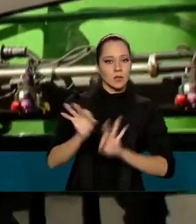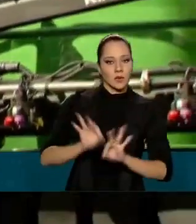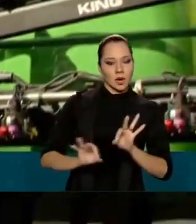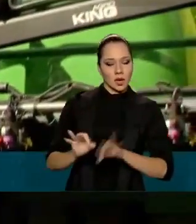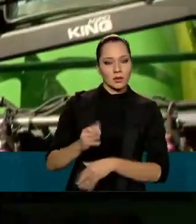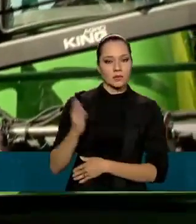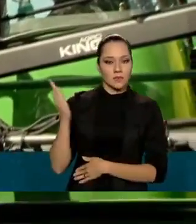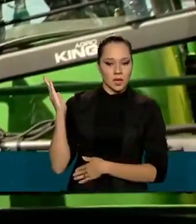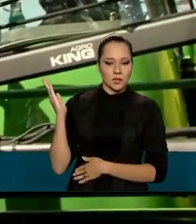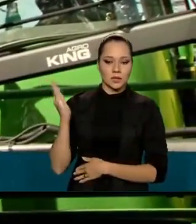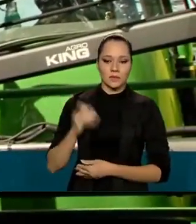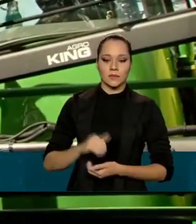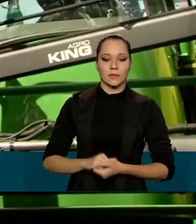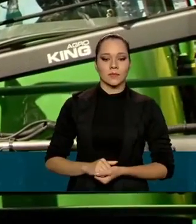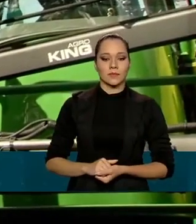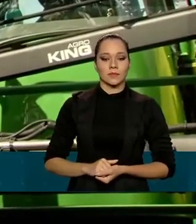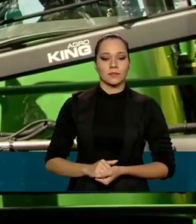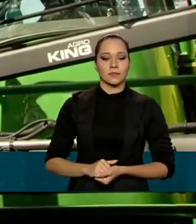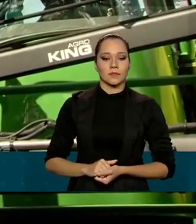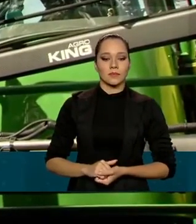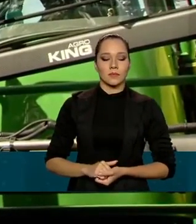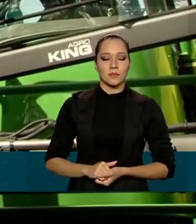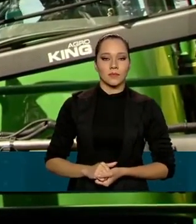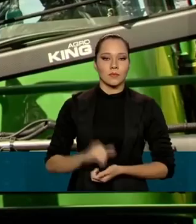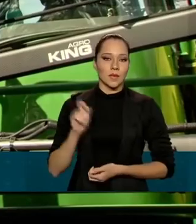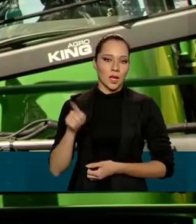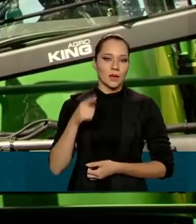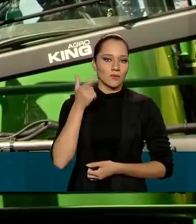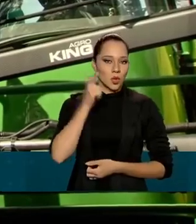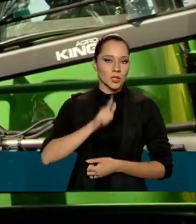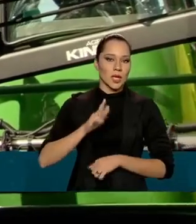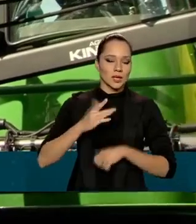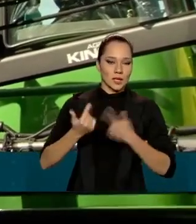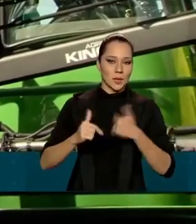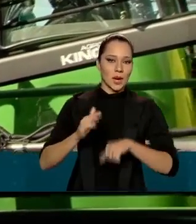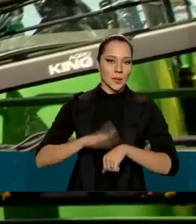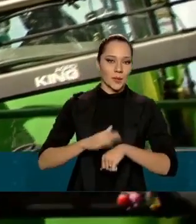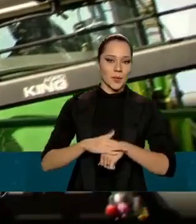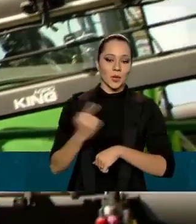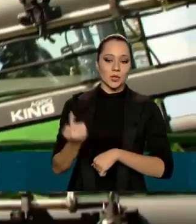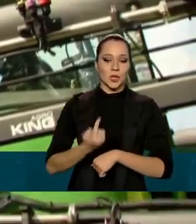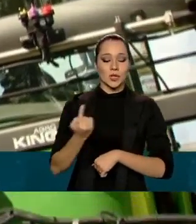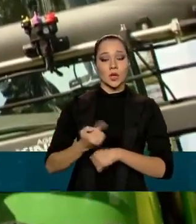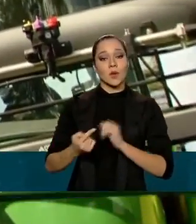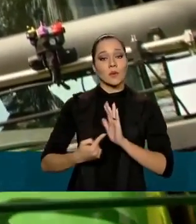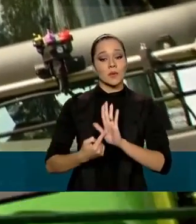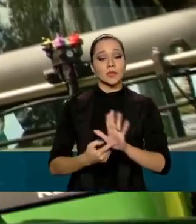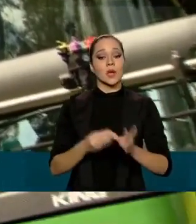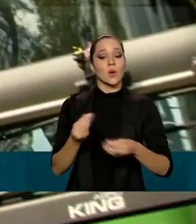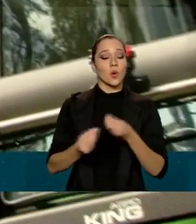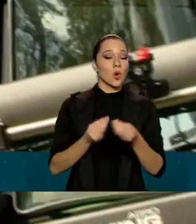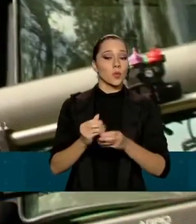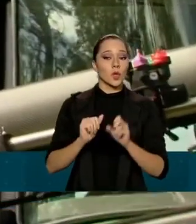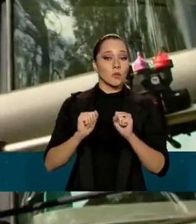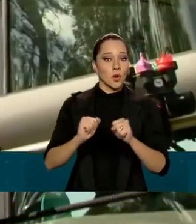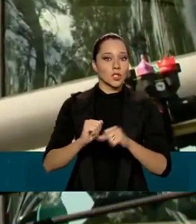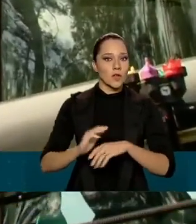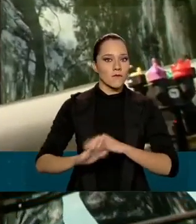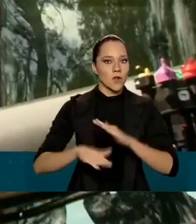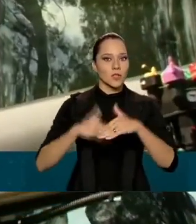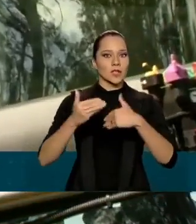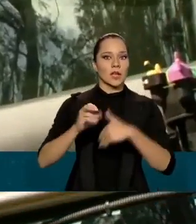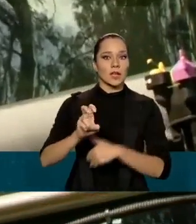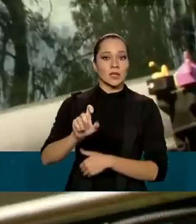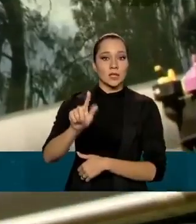esse equipamento de forma autônoma, que funciona de forma autônoma, para mostrar como que pode ser e pode revolucionar o